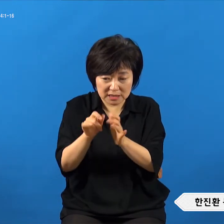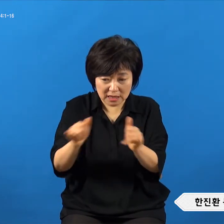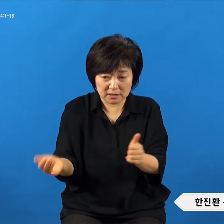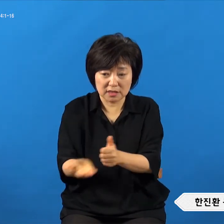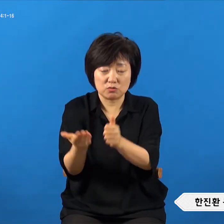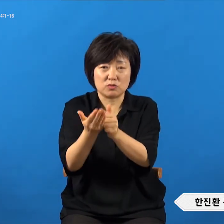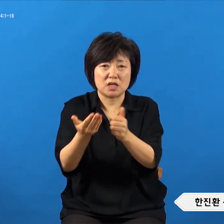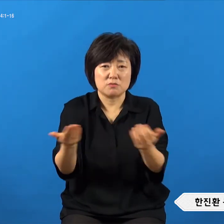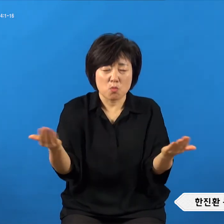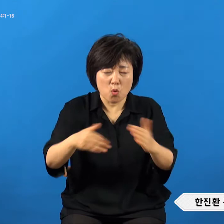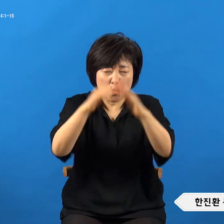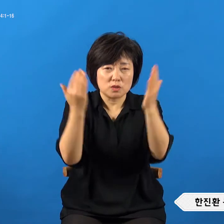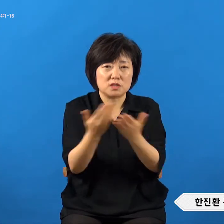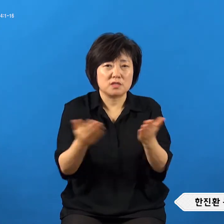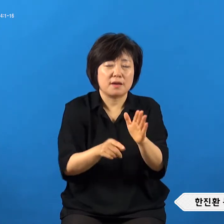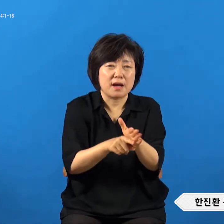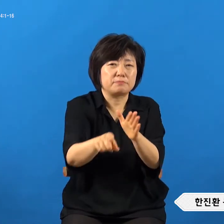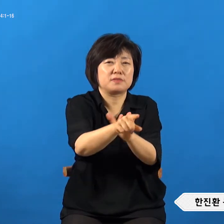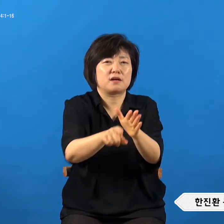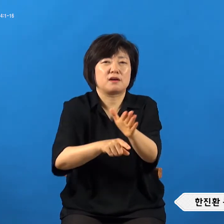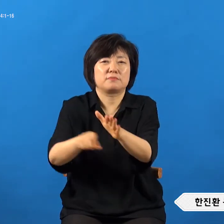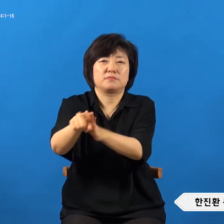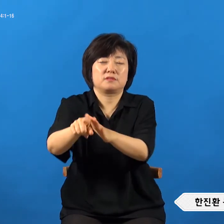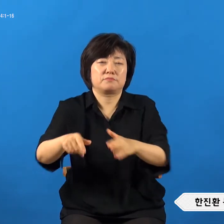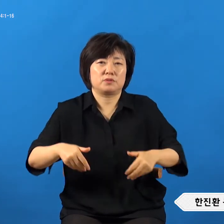모든 사역에 앞장을 서야 됩니다.